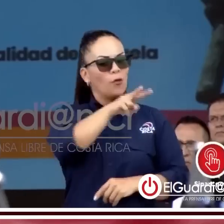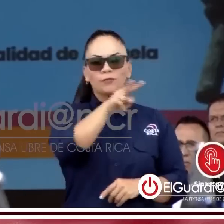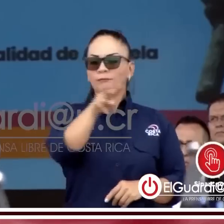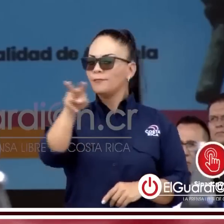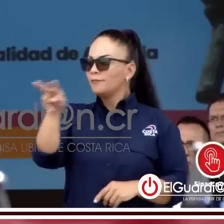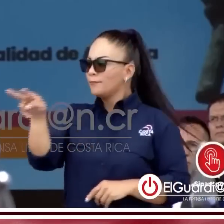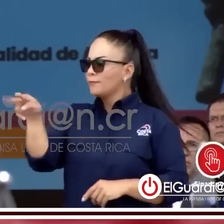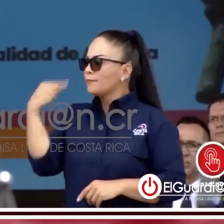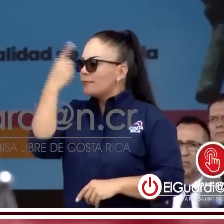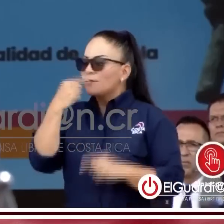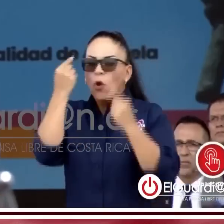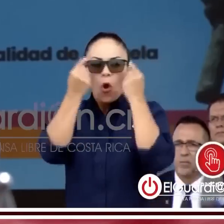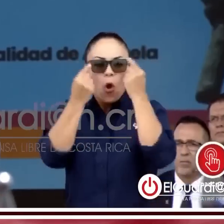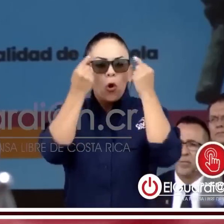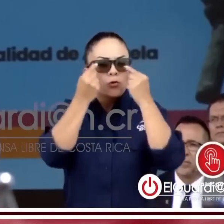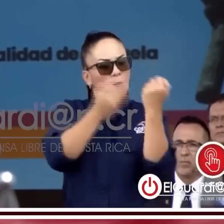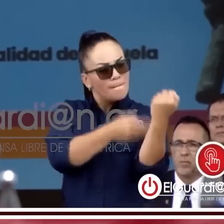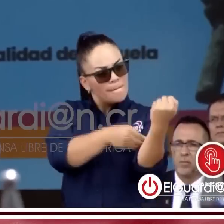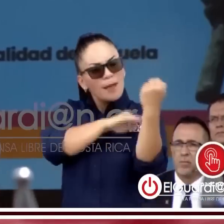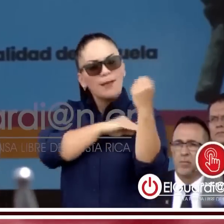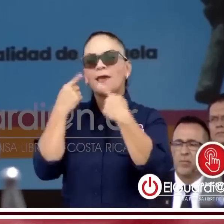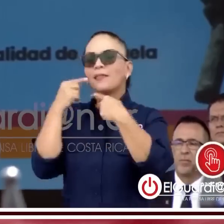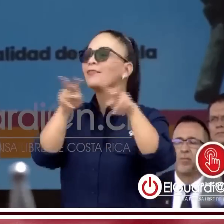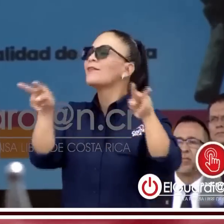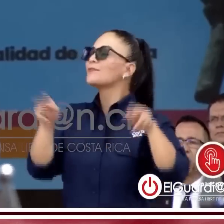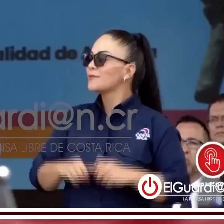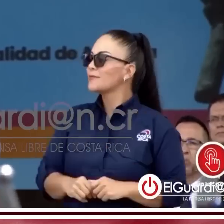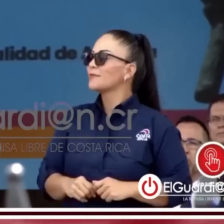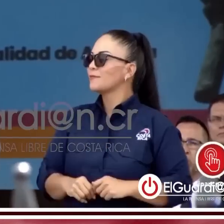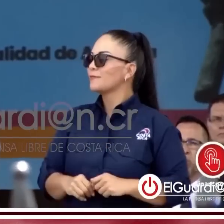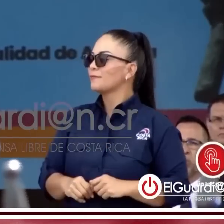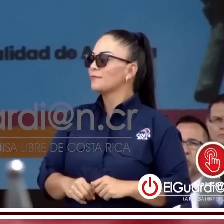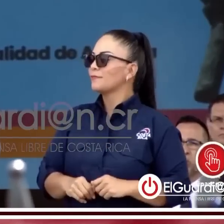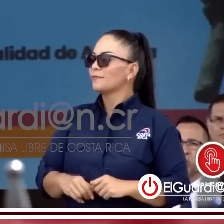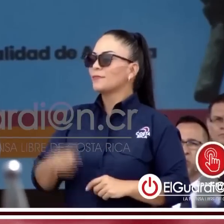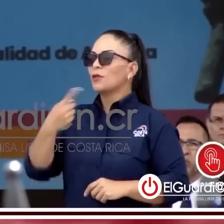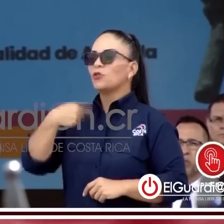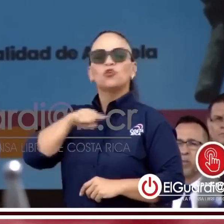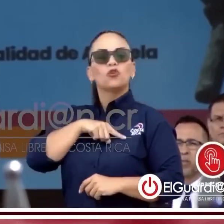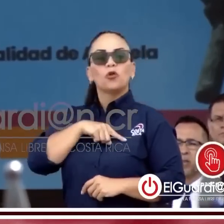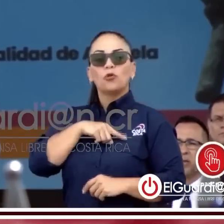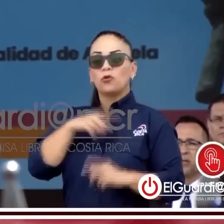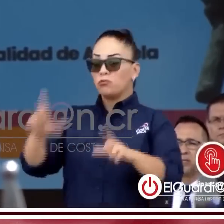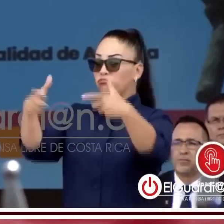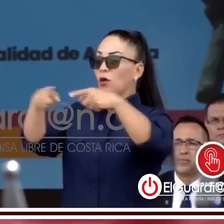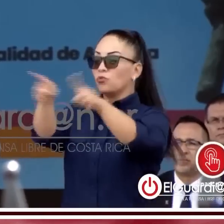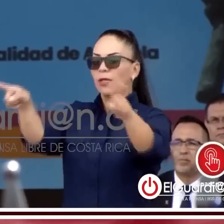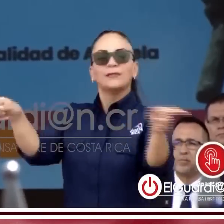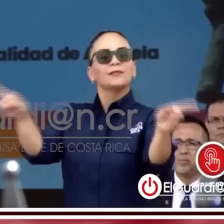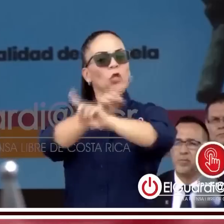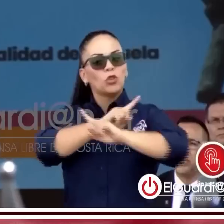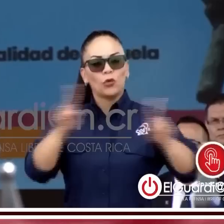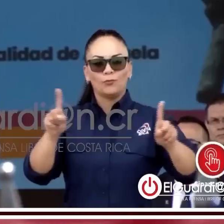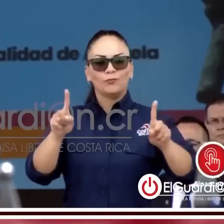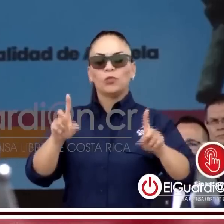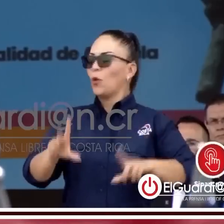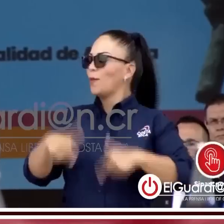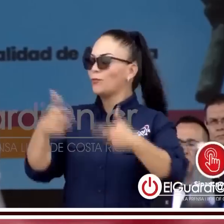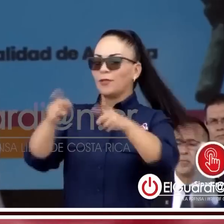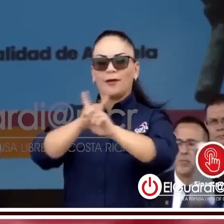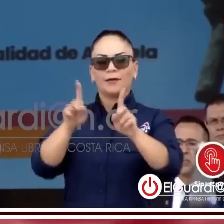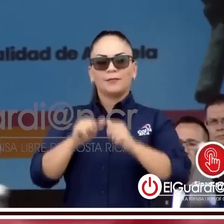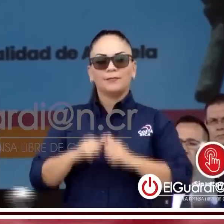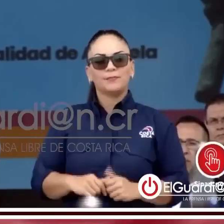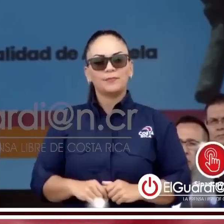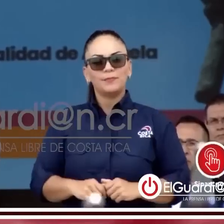en ustedes. Estamos. No los vamos a dejar. No los vamos a dejar.